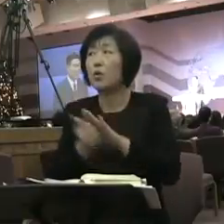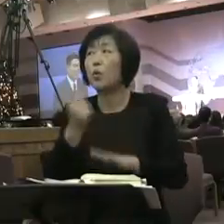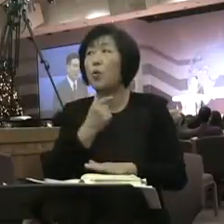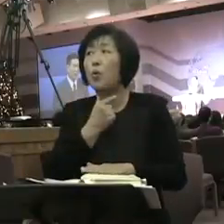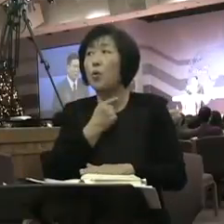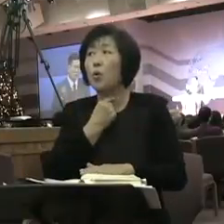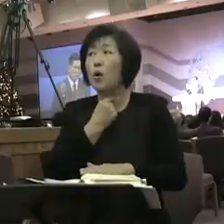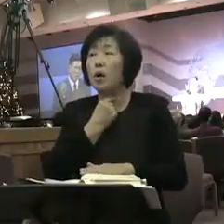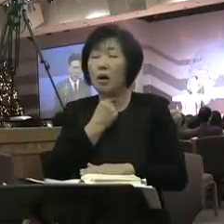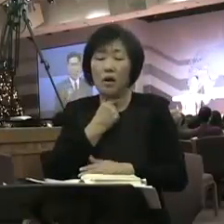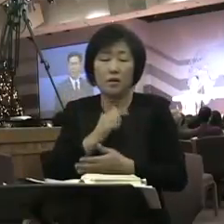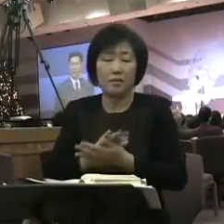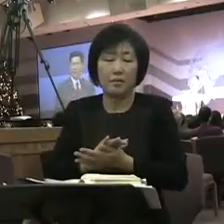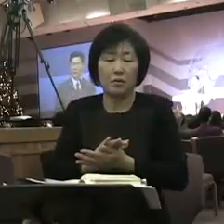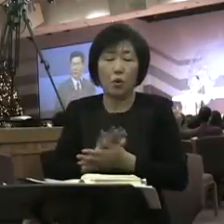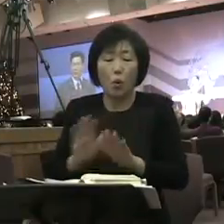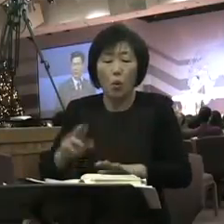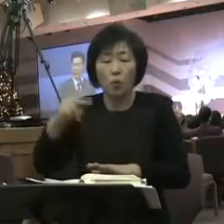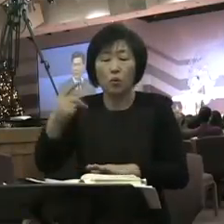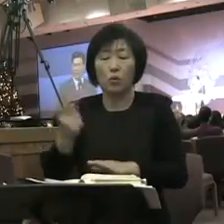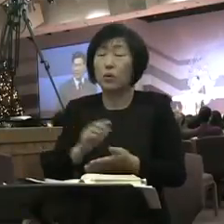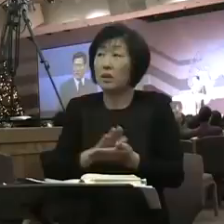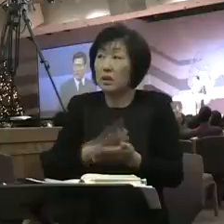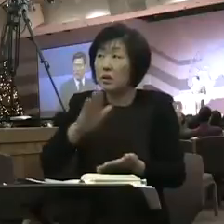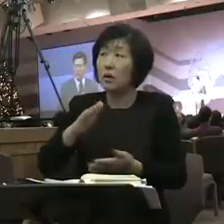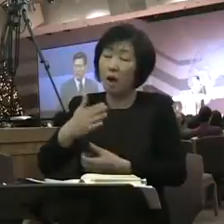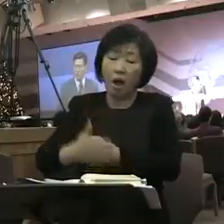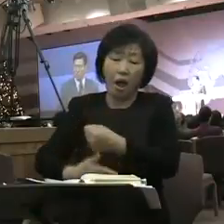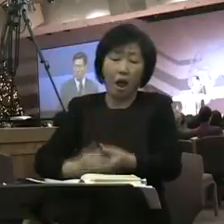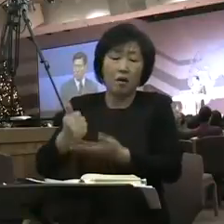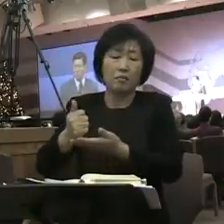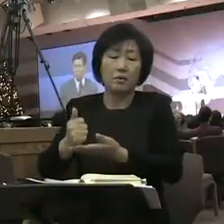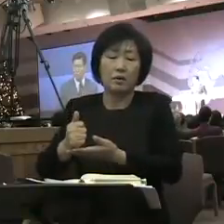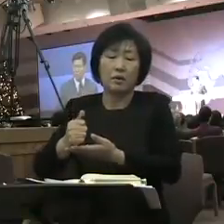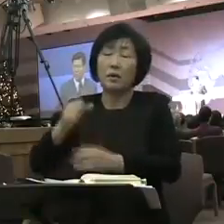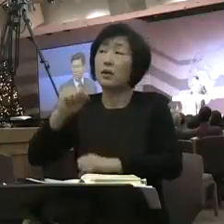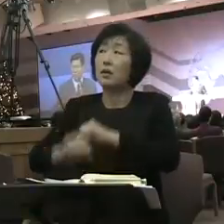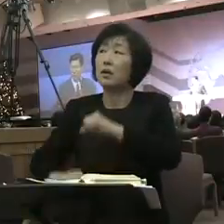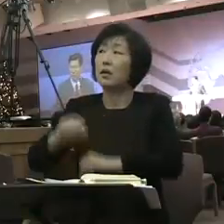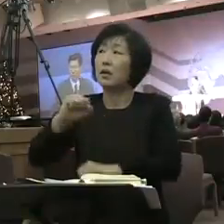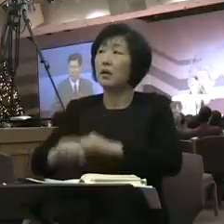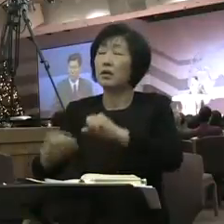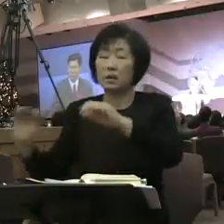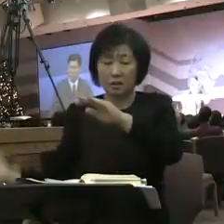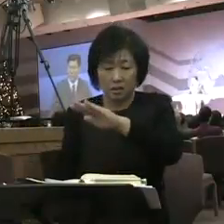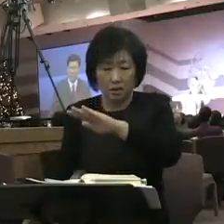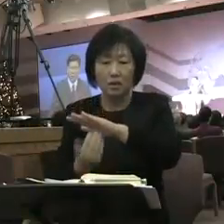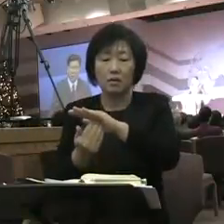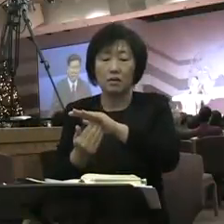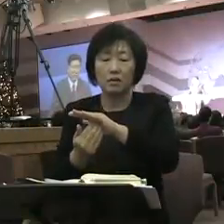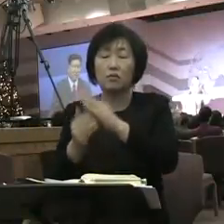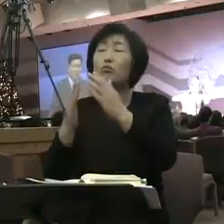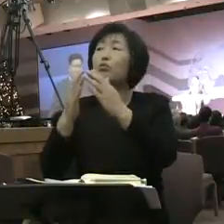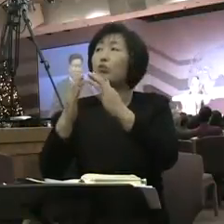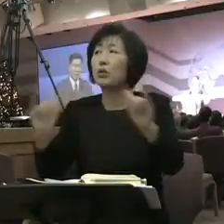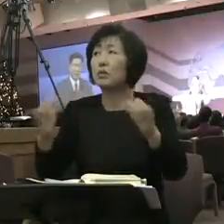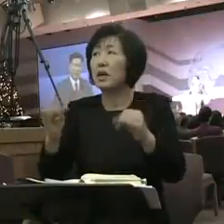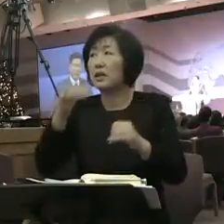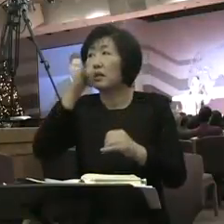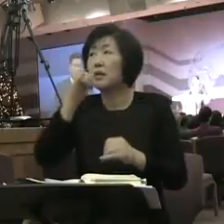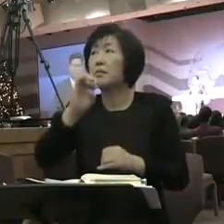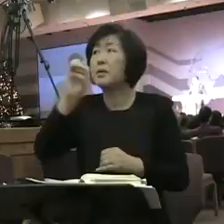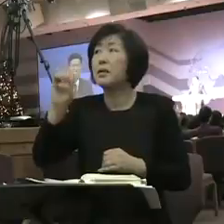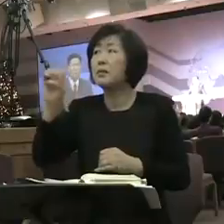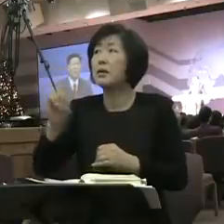선교지에서는요, 하나님께서 오늘도 뜨겁게 하나님의 귀한 역사를 일으켜 주시는 부분들이 많이 있습니다. 필리핀에 저희